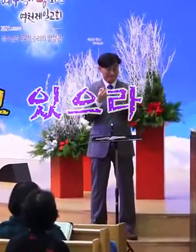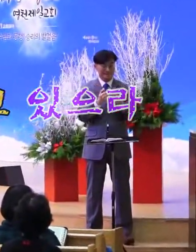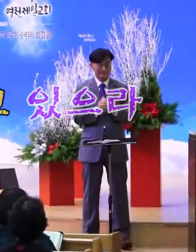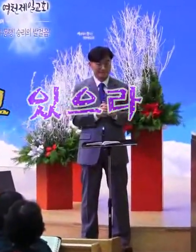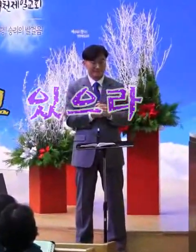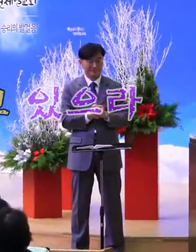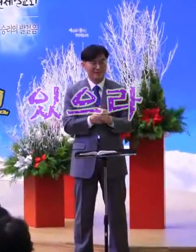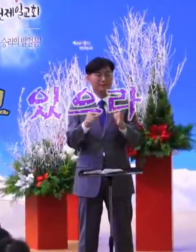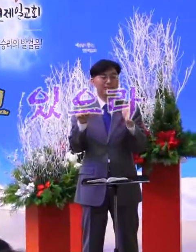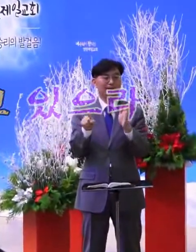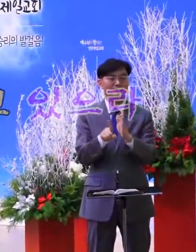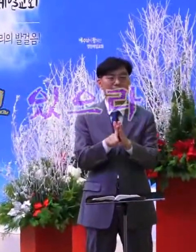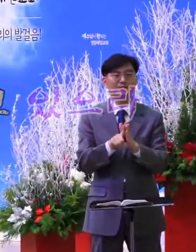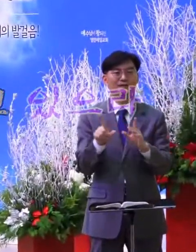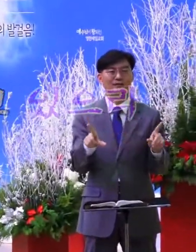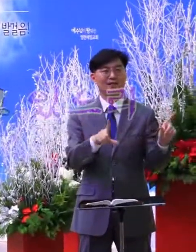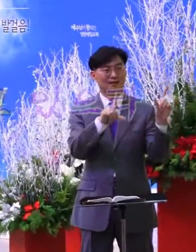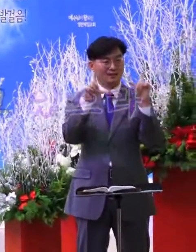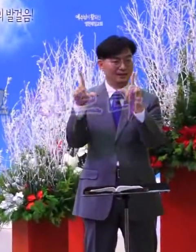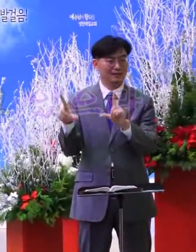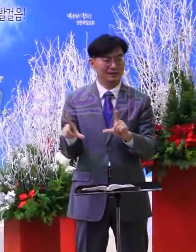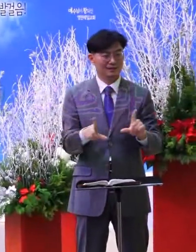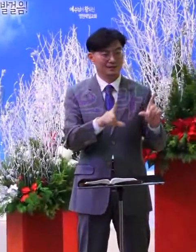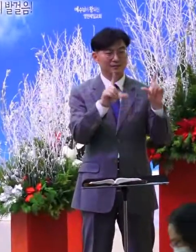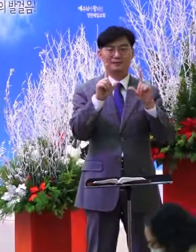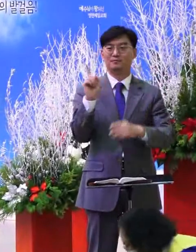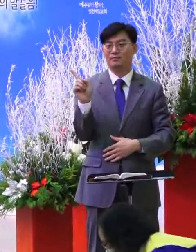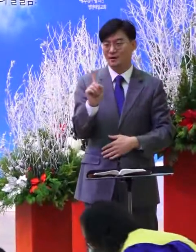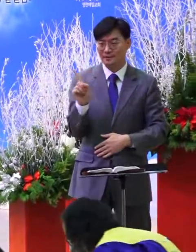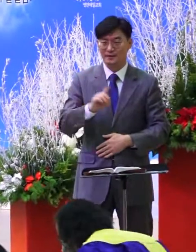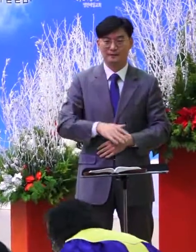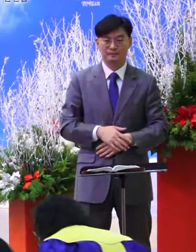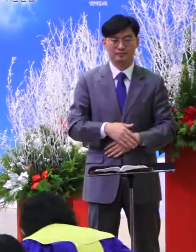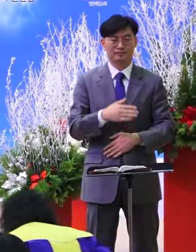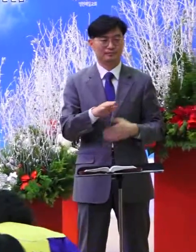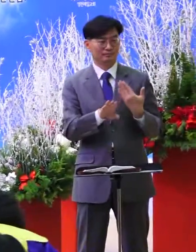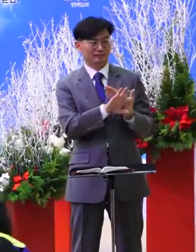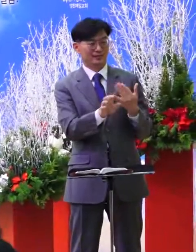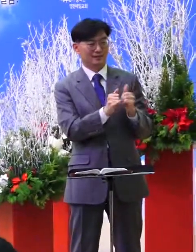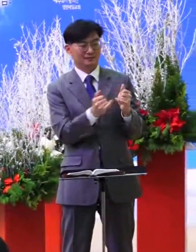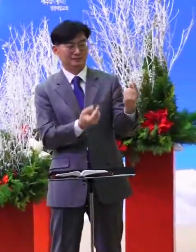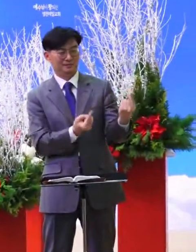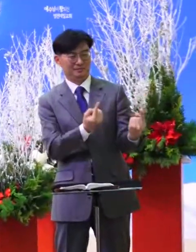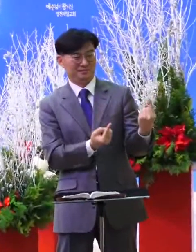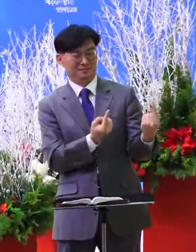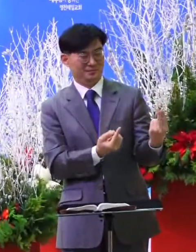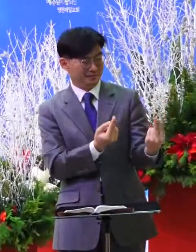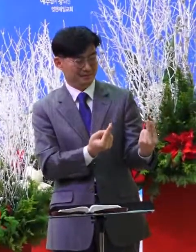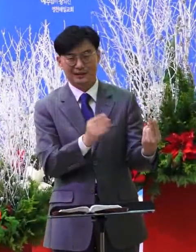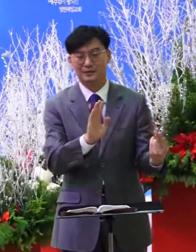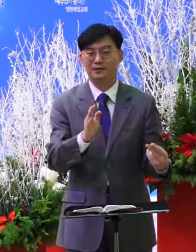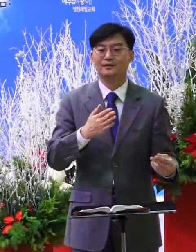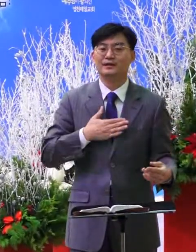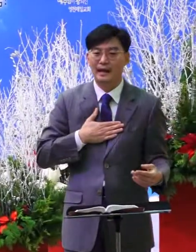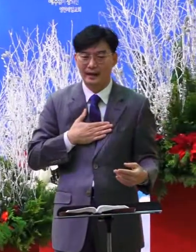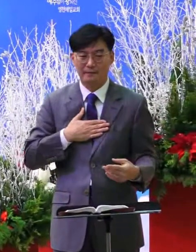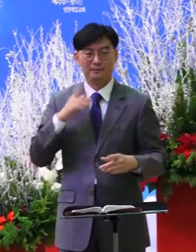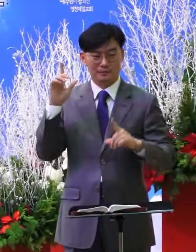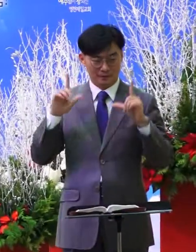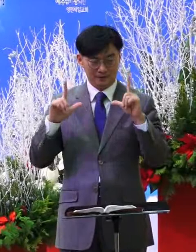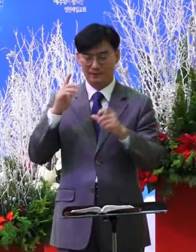신앙이라고 하는 것은 자기 스스로를 돌아보는 겁니다. 어떤 면에서는 그것이 말씀 안에서 스스로를 돌아보는